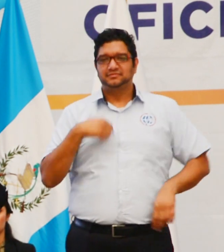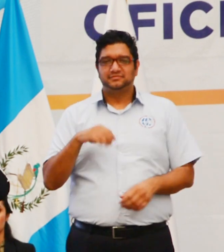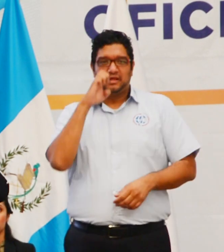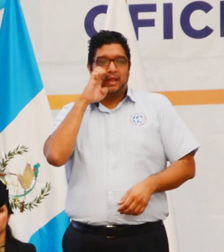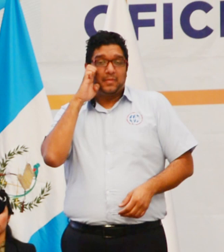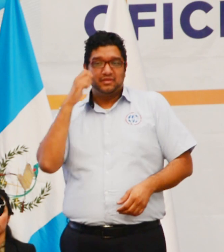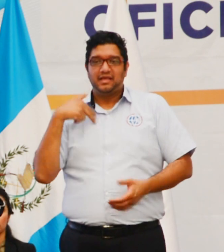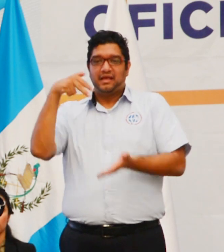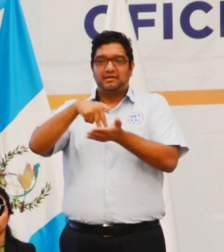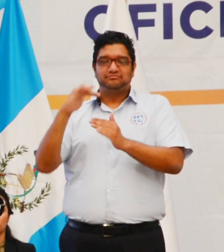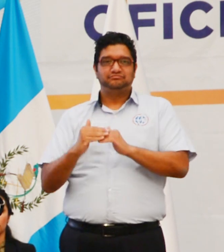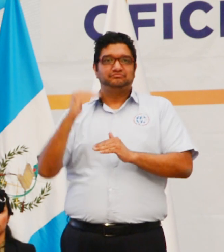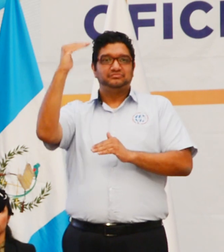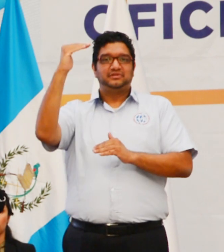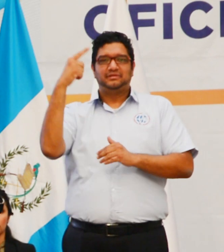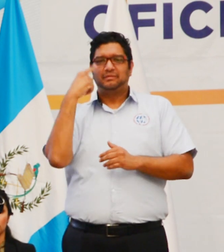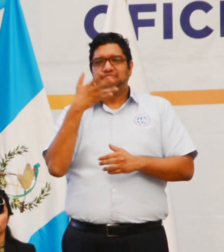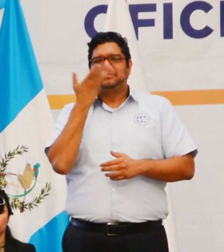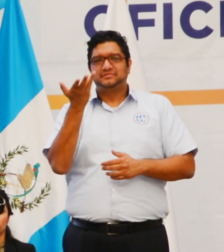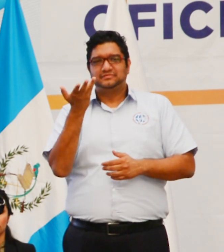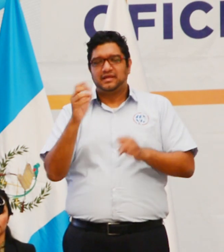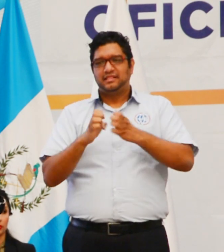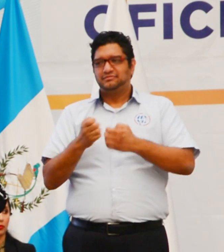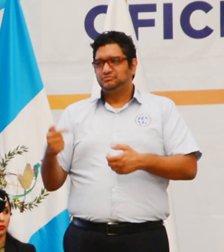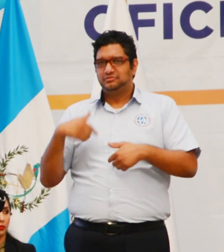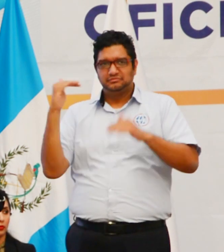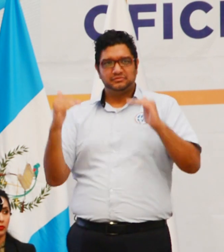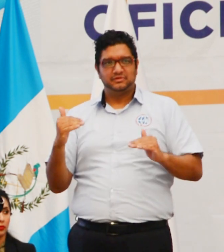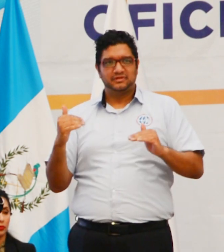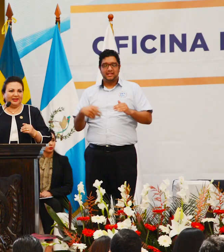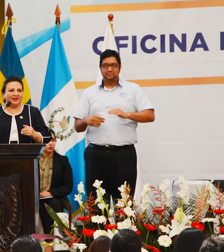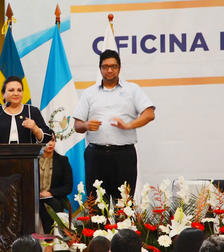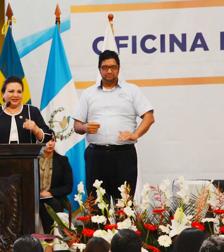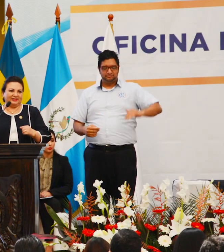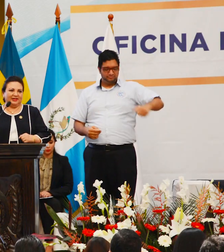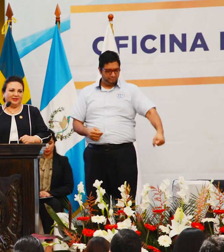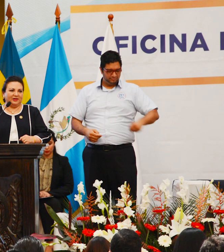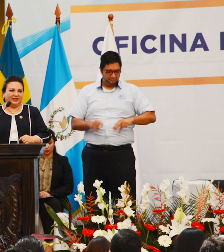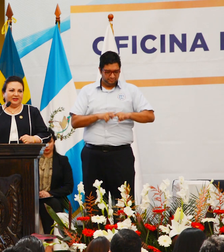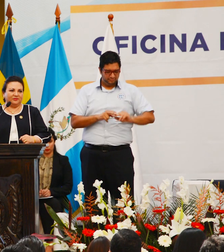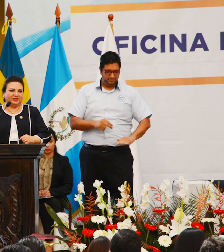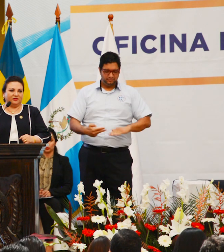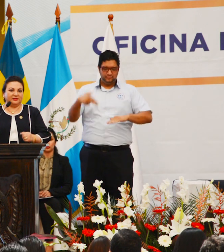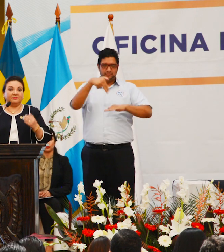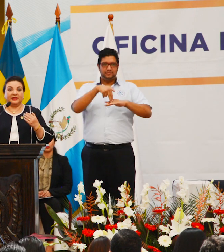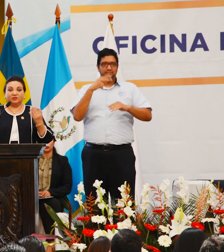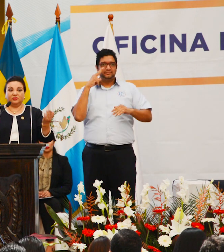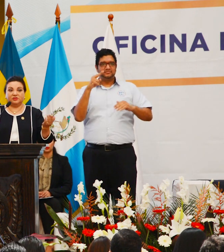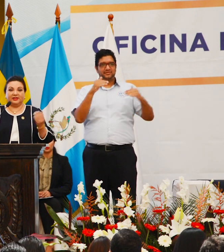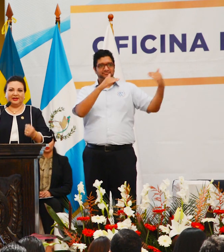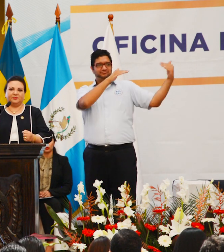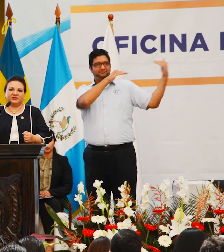tacones o voy a necesitar un banquito? Ese es el ajuste razonable, lo que nos hace falta para estar en igualdad de condiciones,